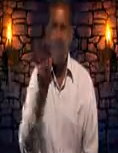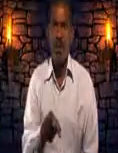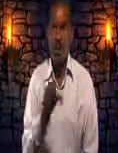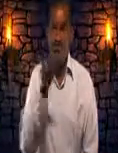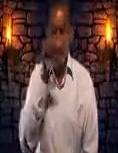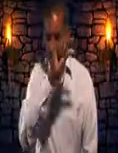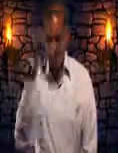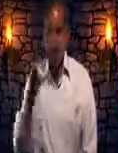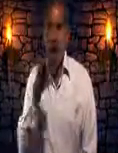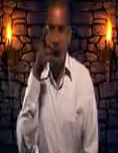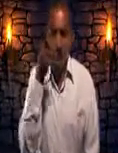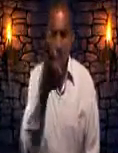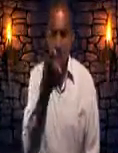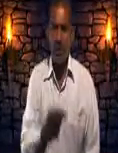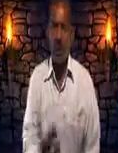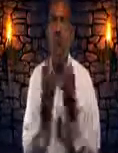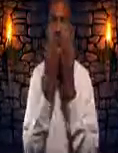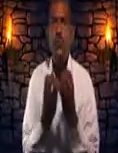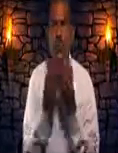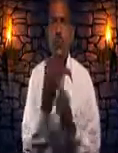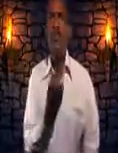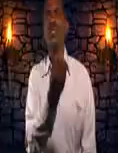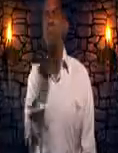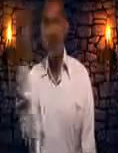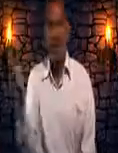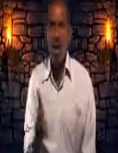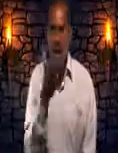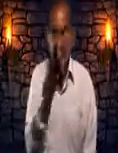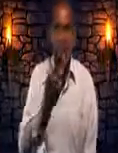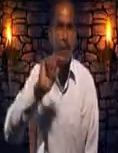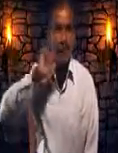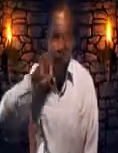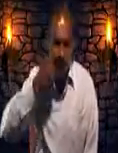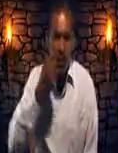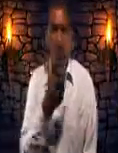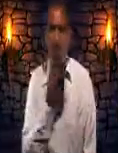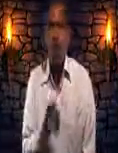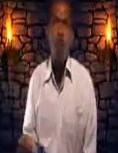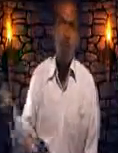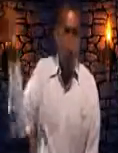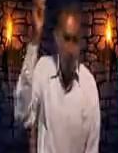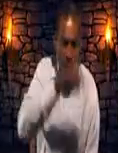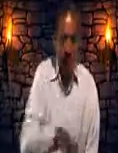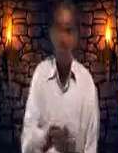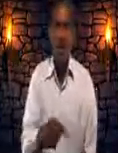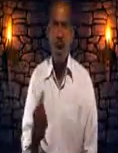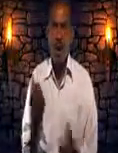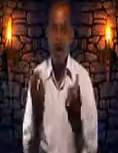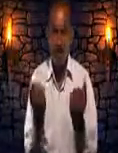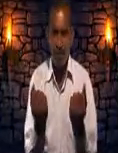வசனம் 16. அப்பொழுது பரிசேயரில் சிலர் அந்த மனுஷன் ஓய்வு நாளை